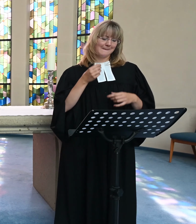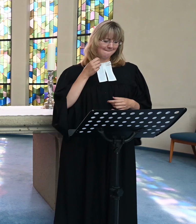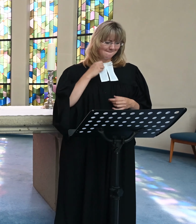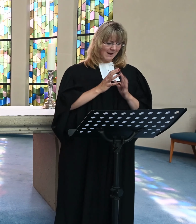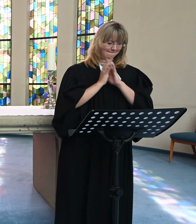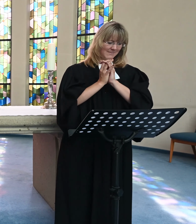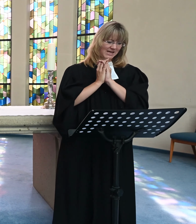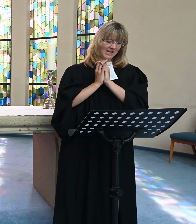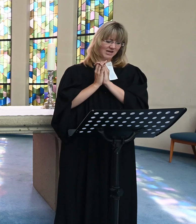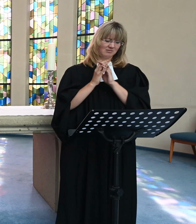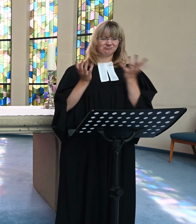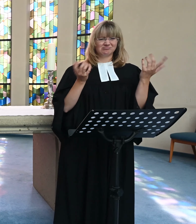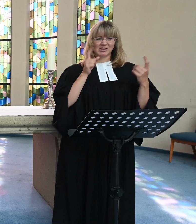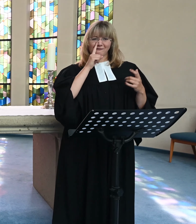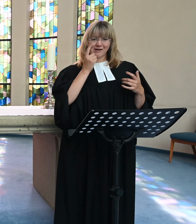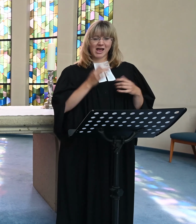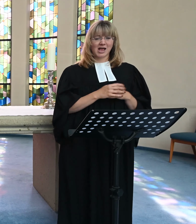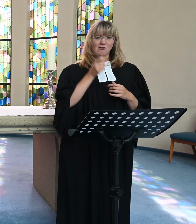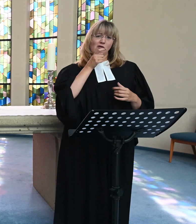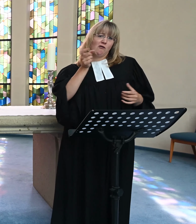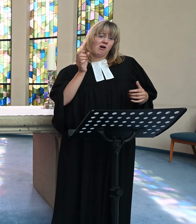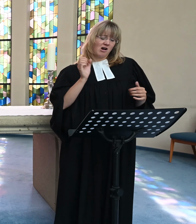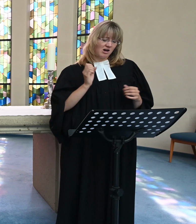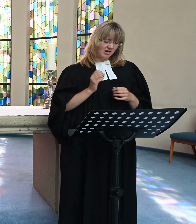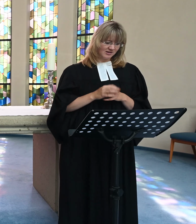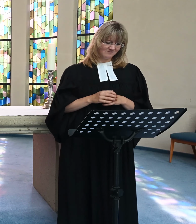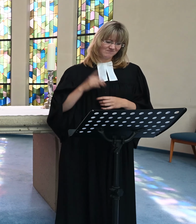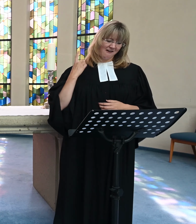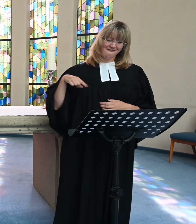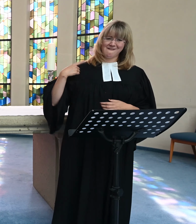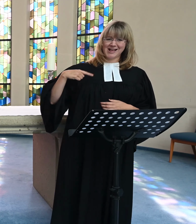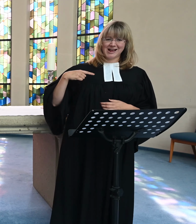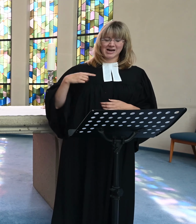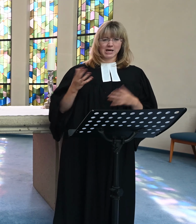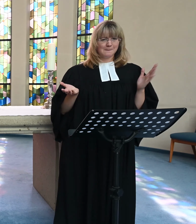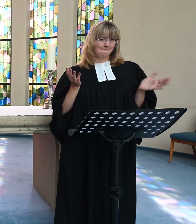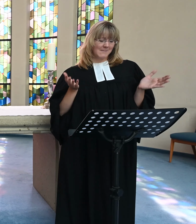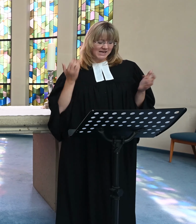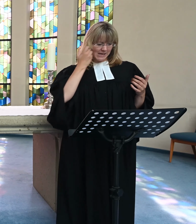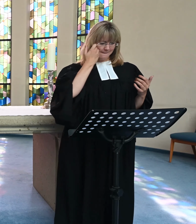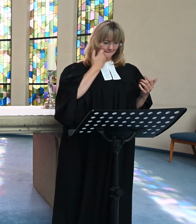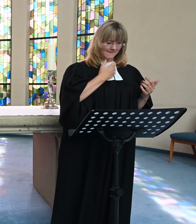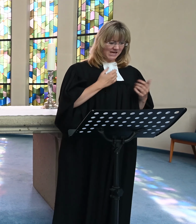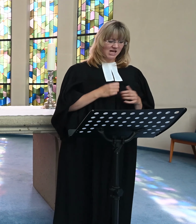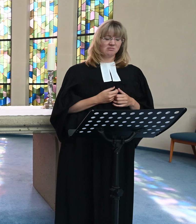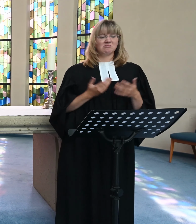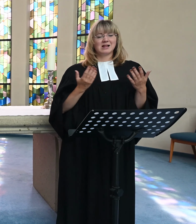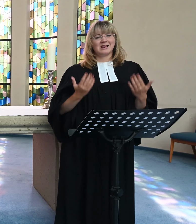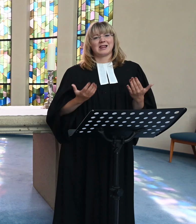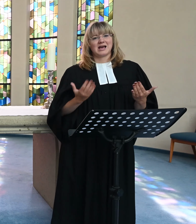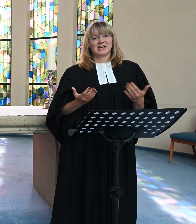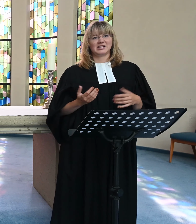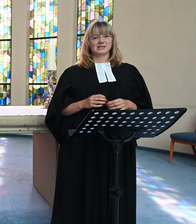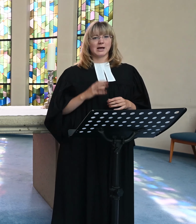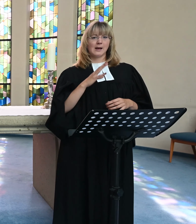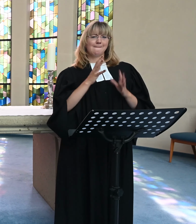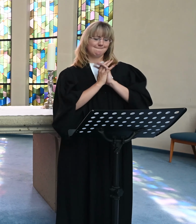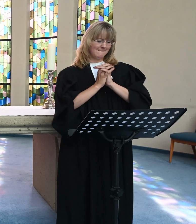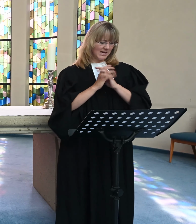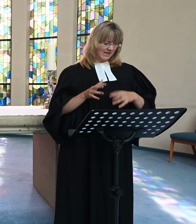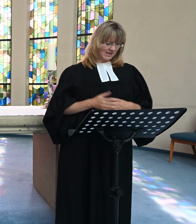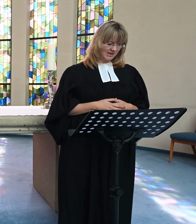sollen? Wem soll ich verzeihen und kann und will ich das überhaupt? Und dann vor